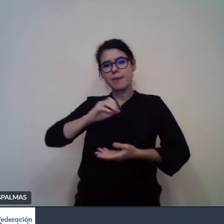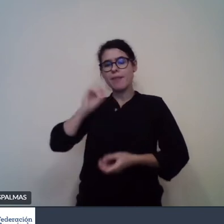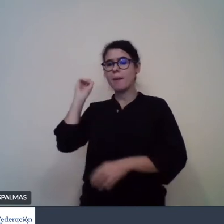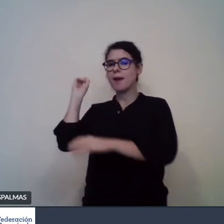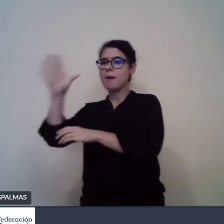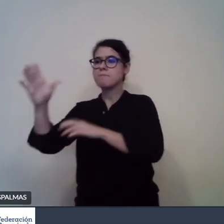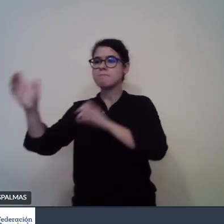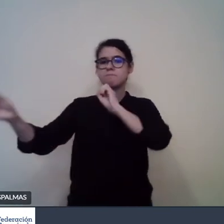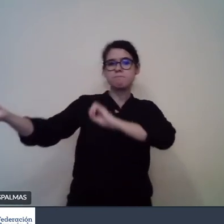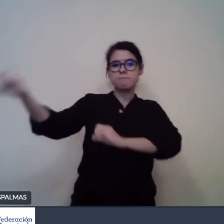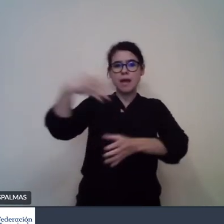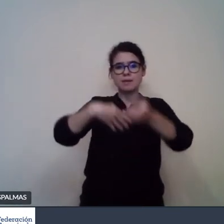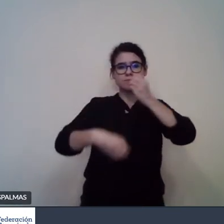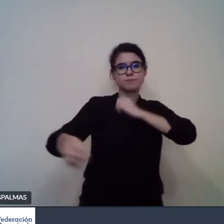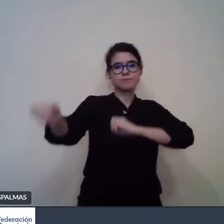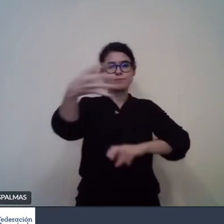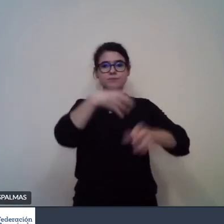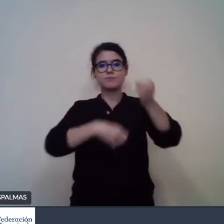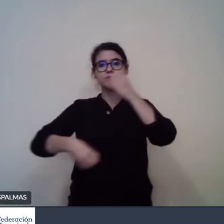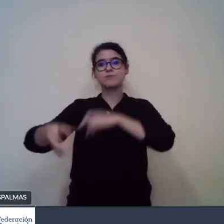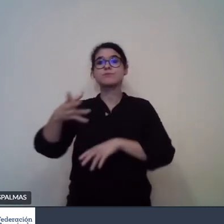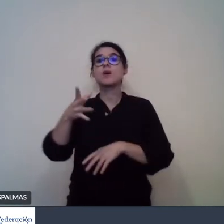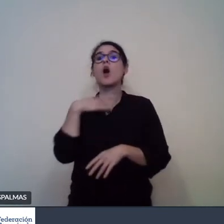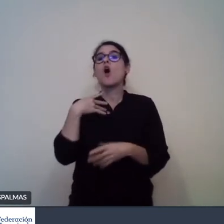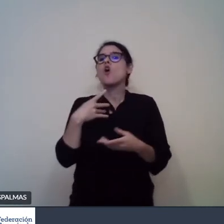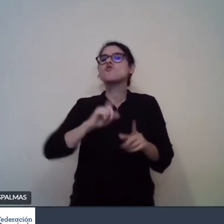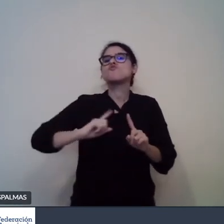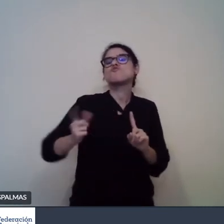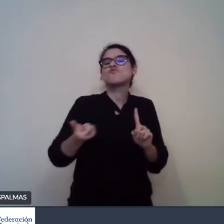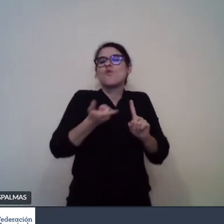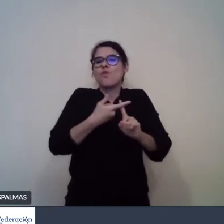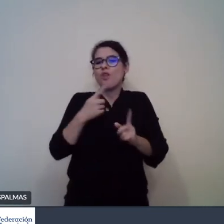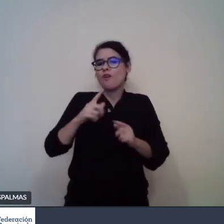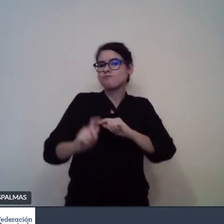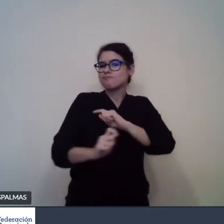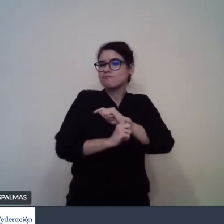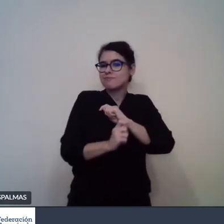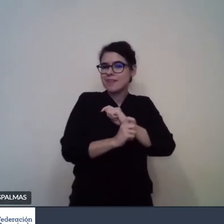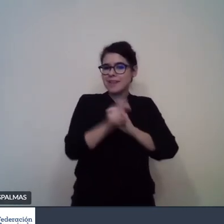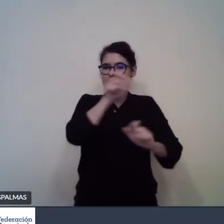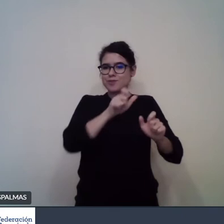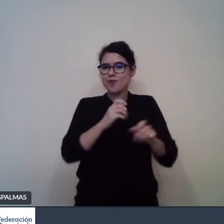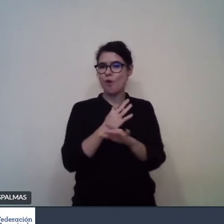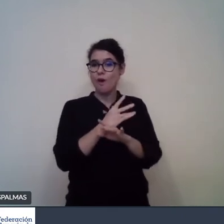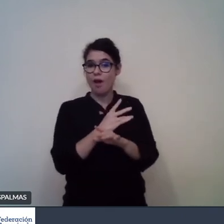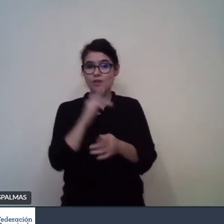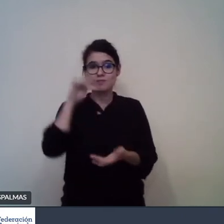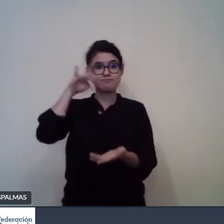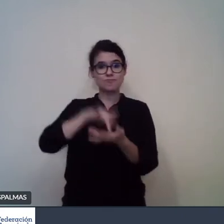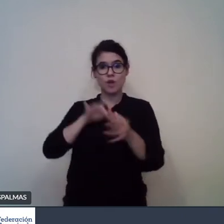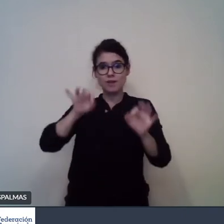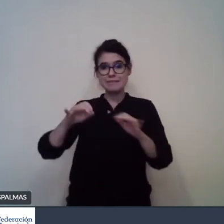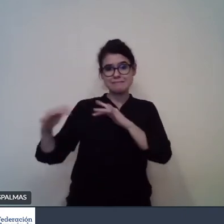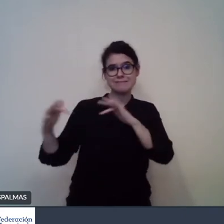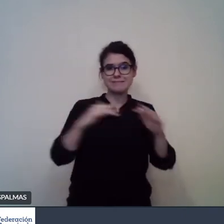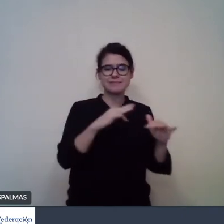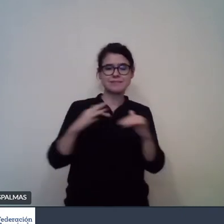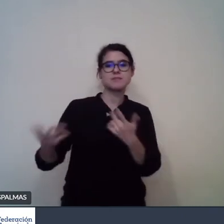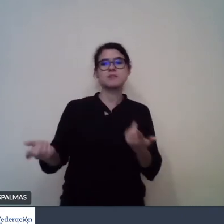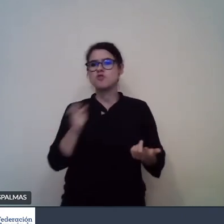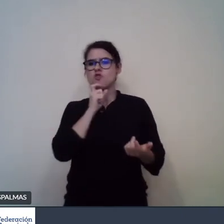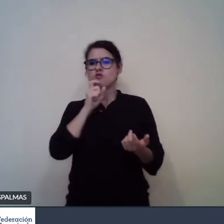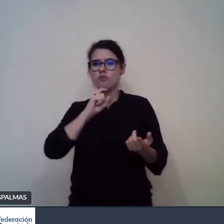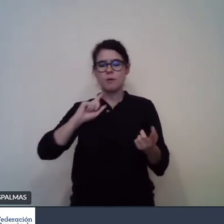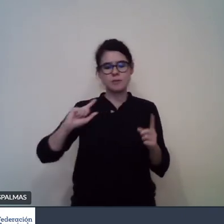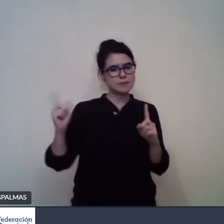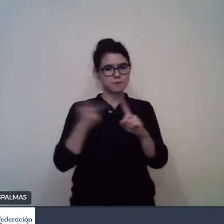tácticas de los jugadores, de la gente que esté en el campo en ese momento. Fijaos que muchos de los pases que